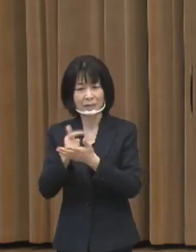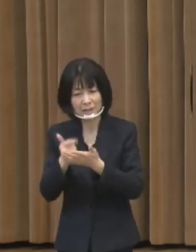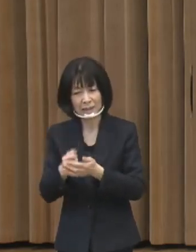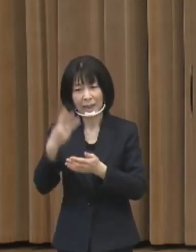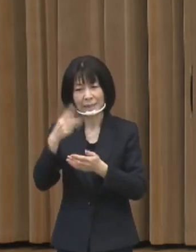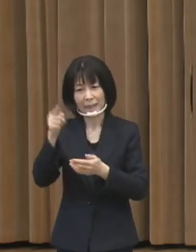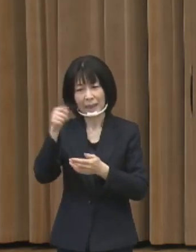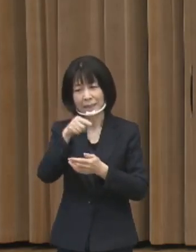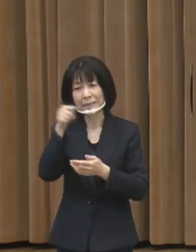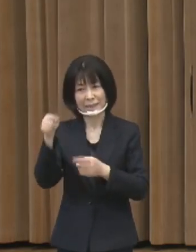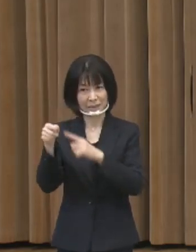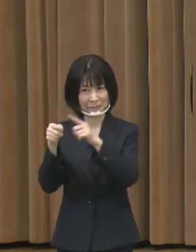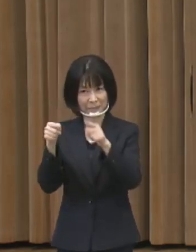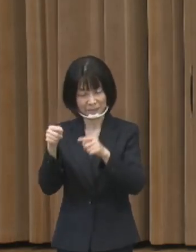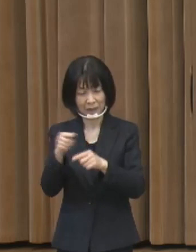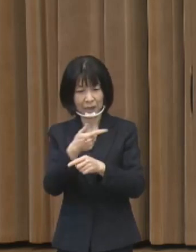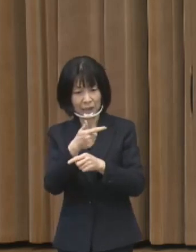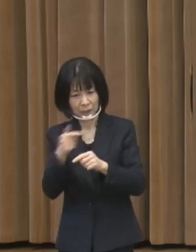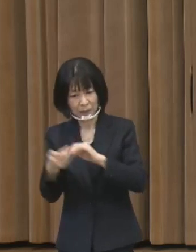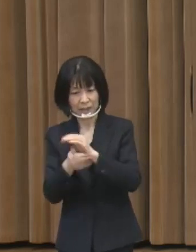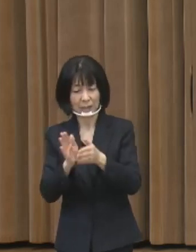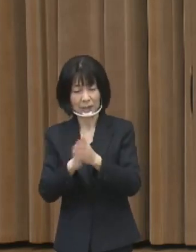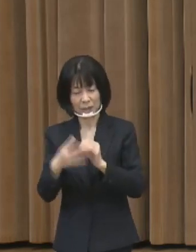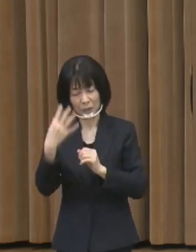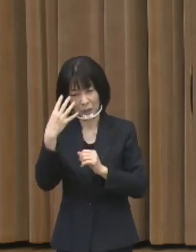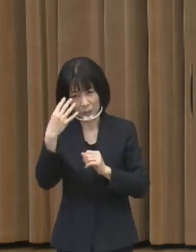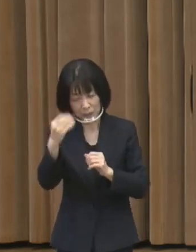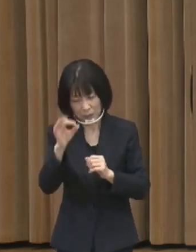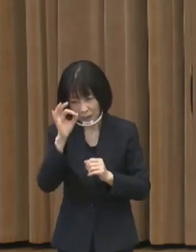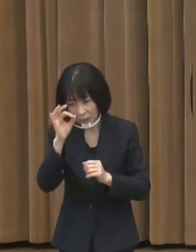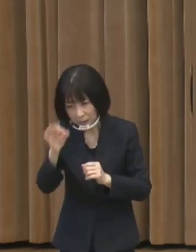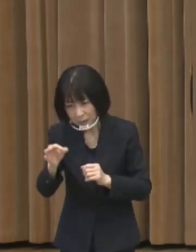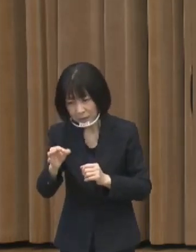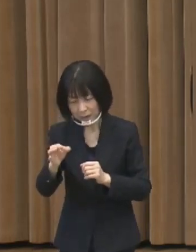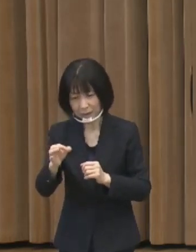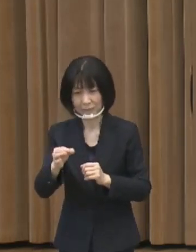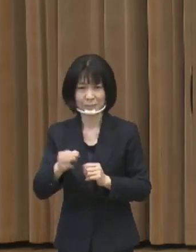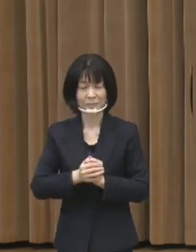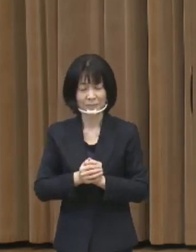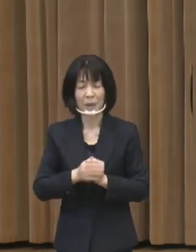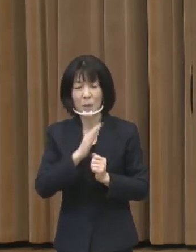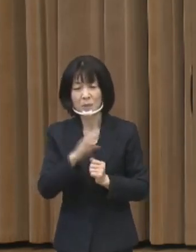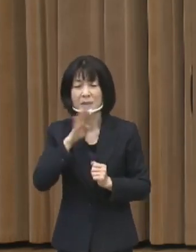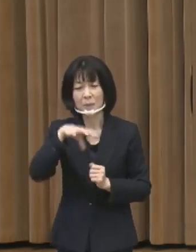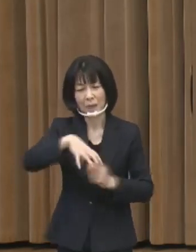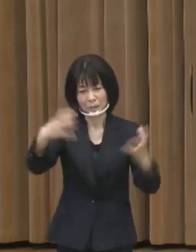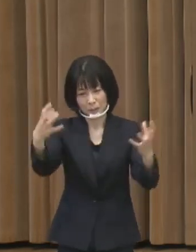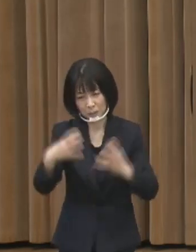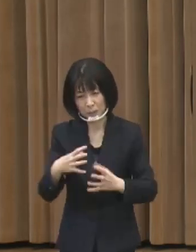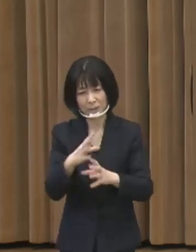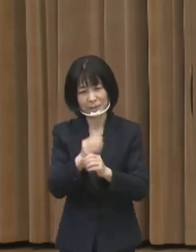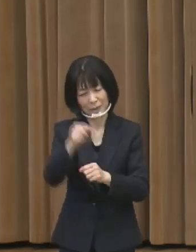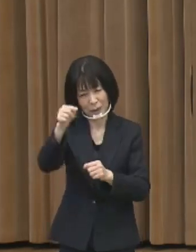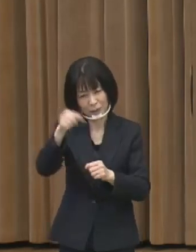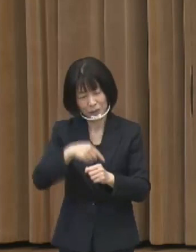などさまざまな埼玉県の魅力が味わえる時期が可能な限り早く来るよう努力したいと思います。